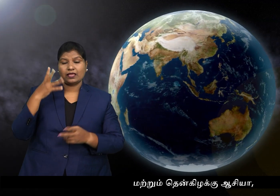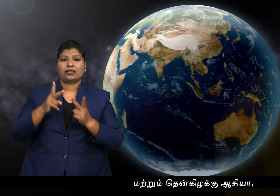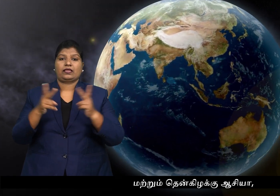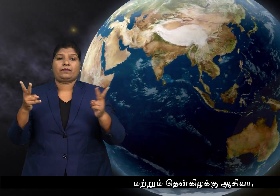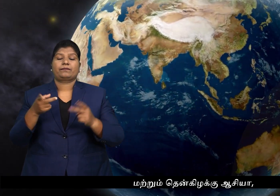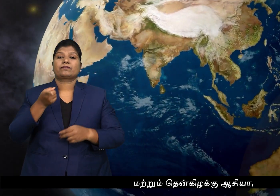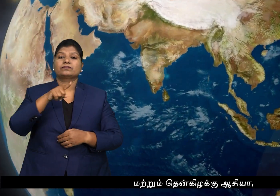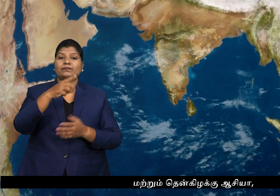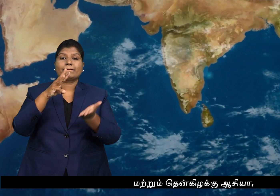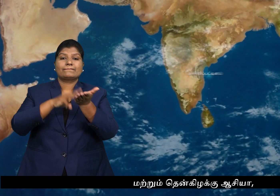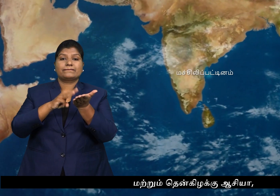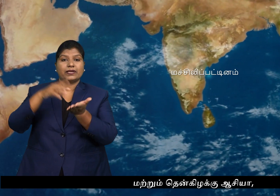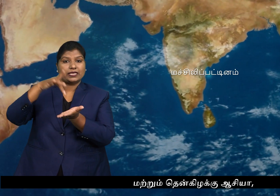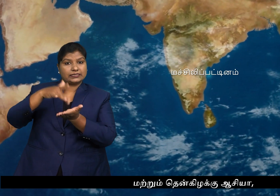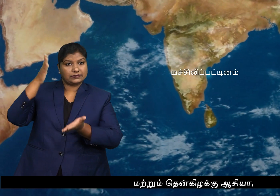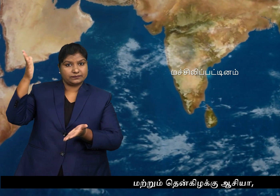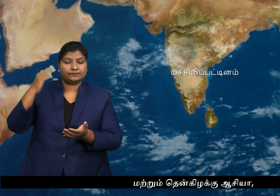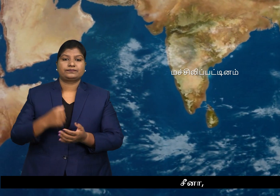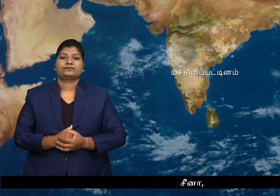மற்றும் தென்கிழக்கு ஆசியா,